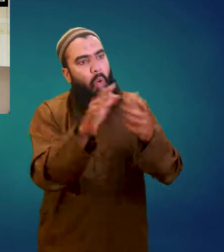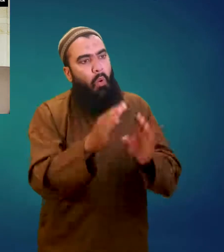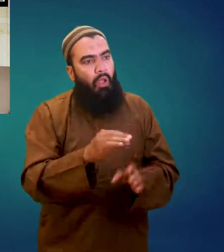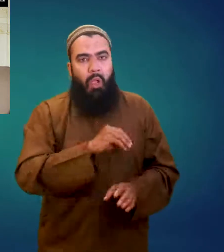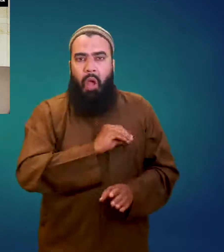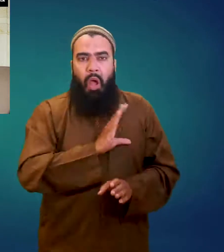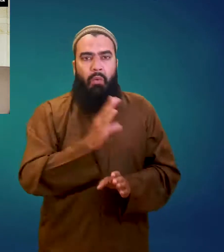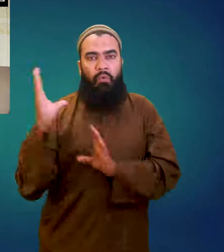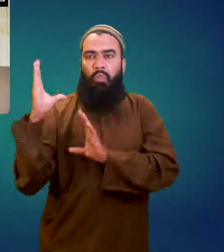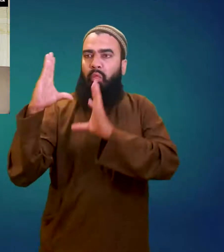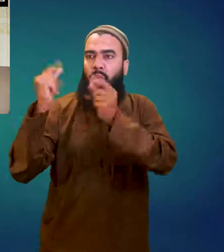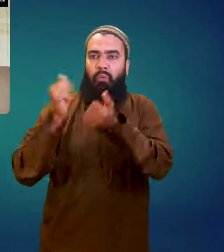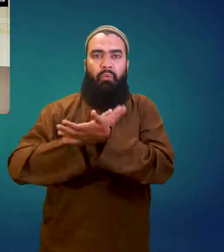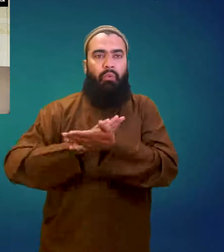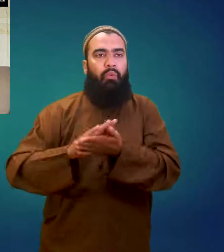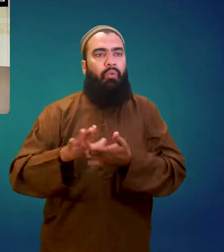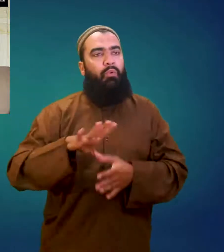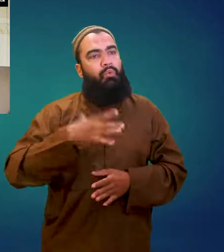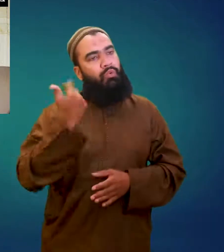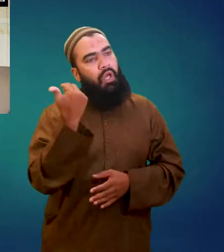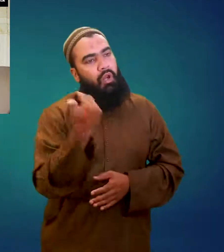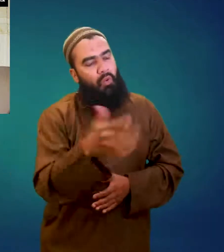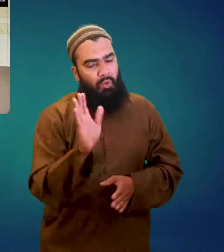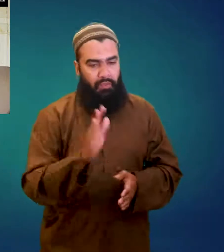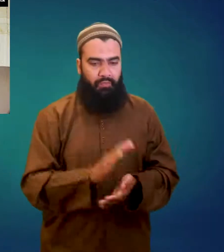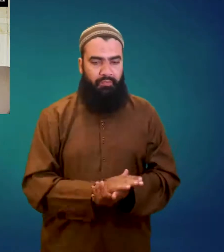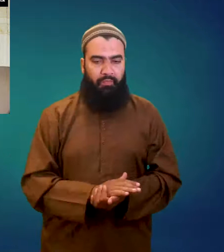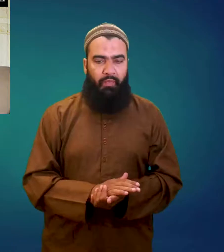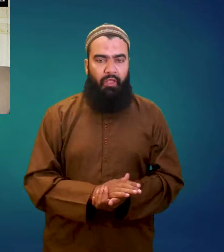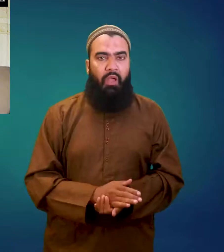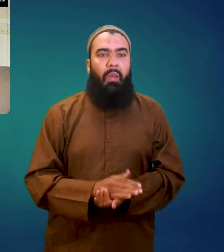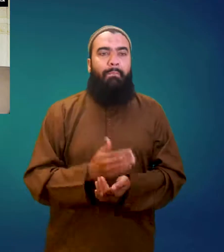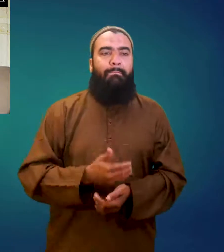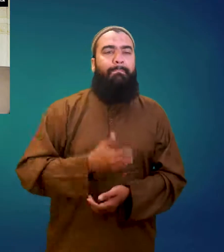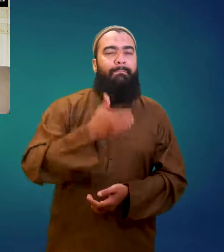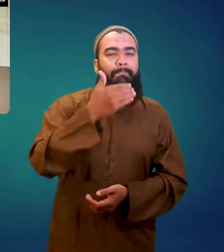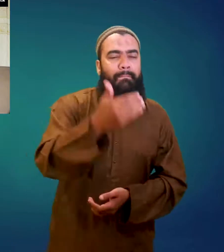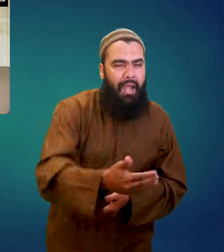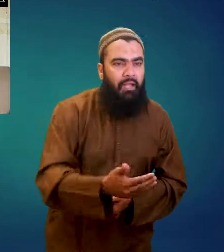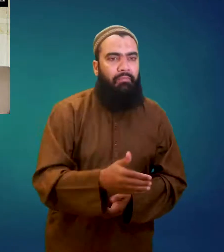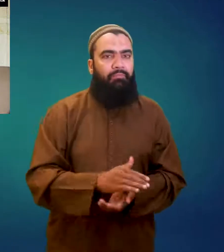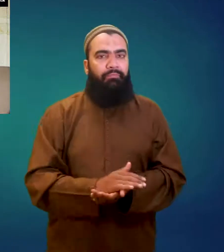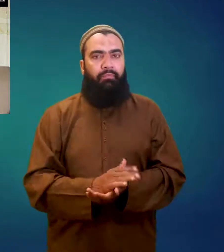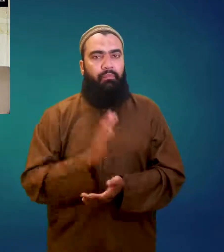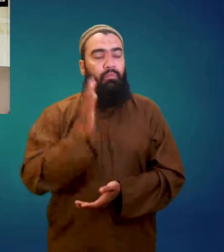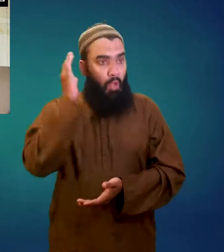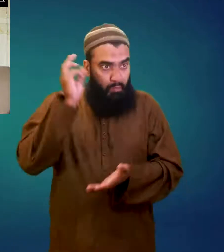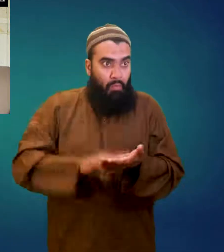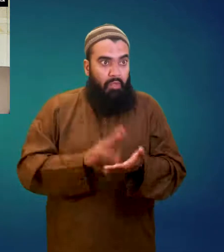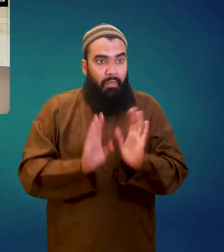نہیں، وہ ضائع ہیں۔ اسلام لانے کے بعد جو مرتد ہو جاتا ہے اس کے بھی اعمال ضائع ہو جاتے